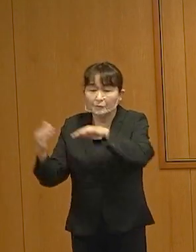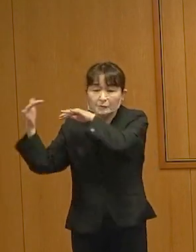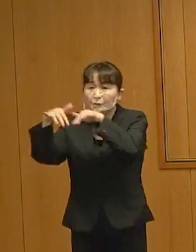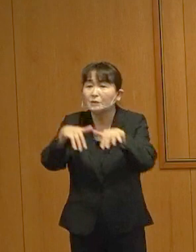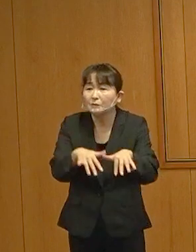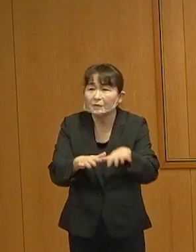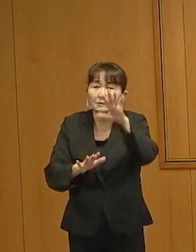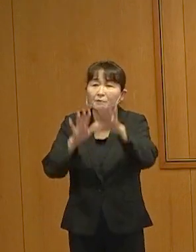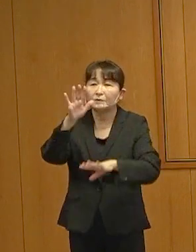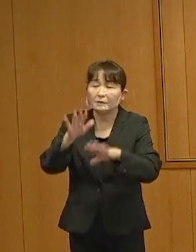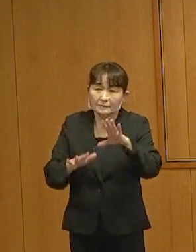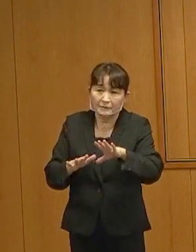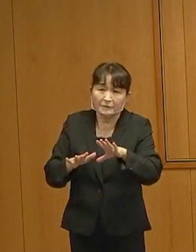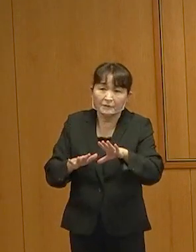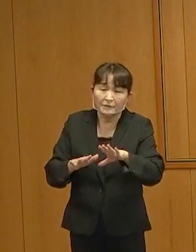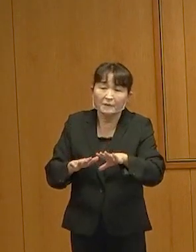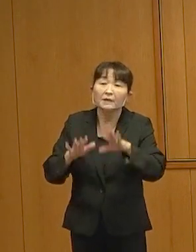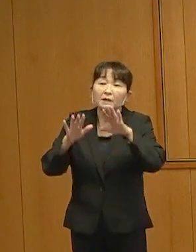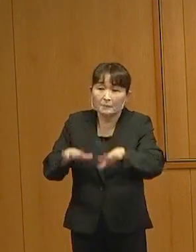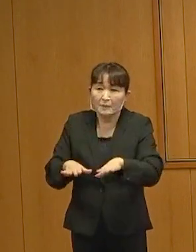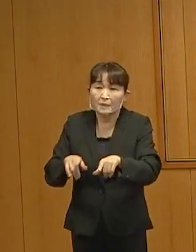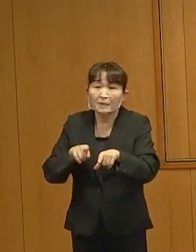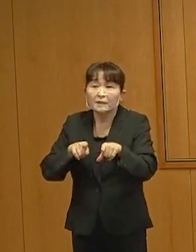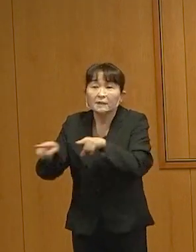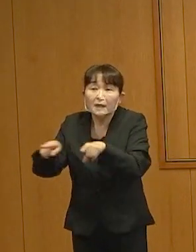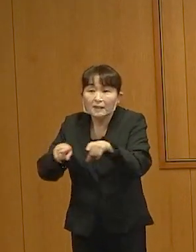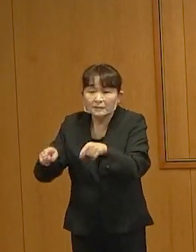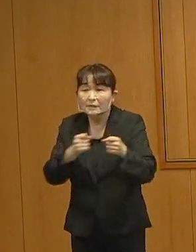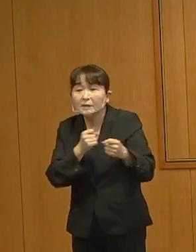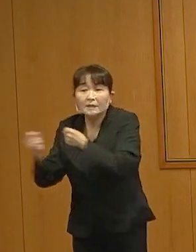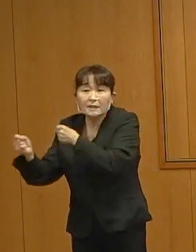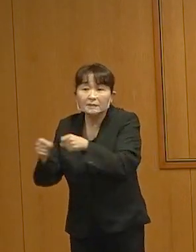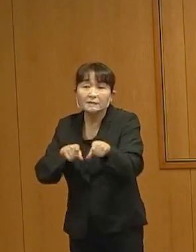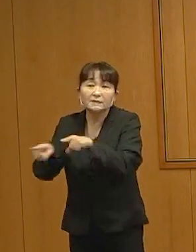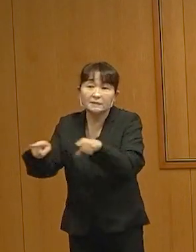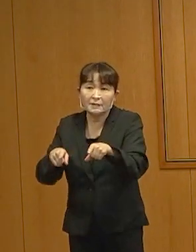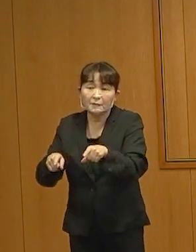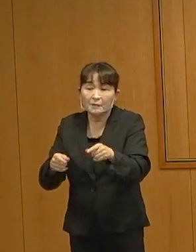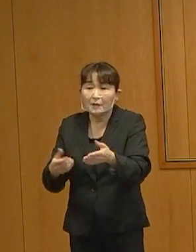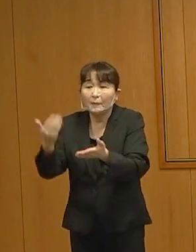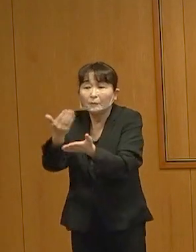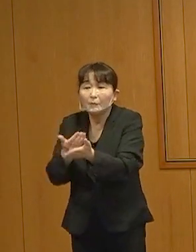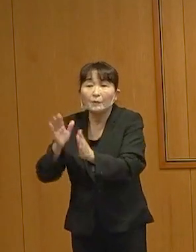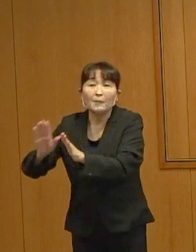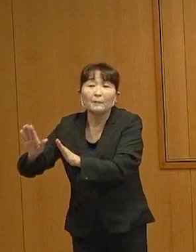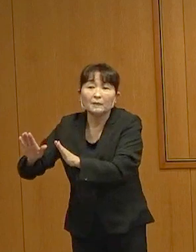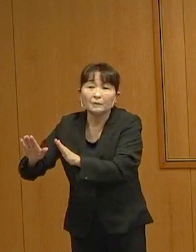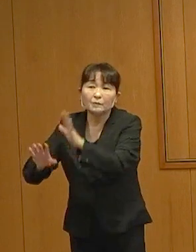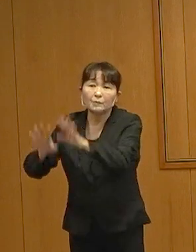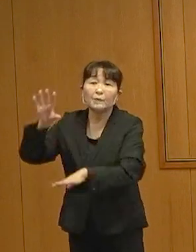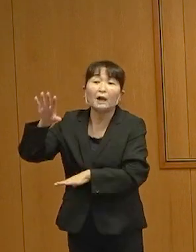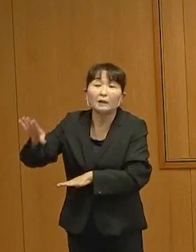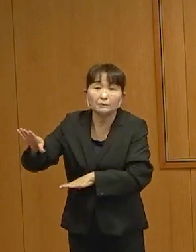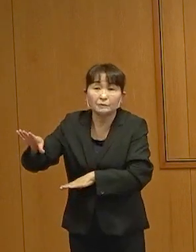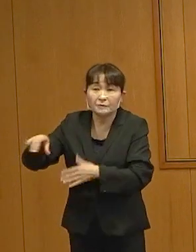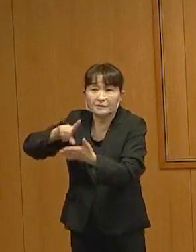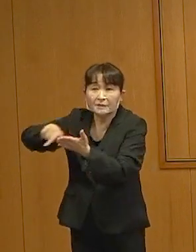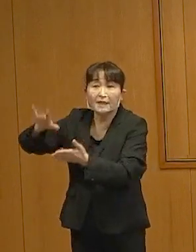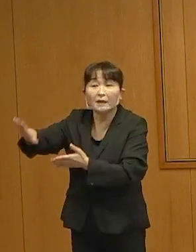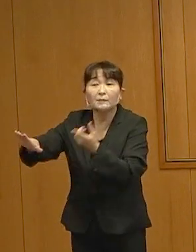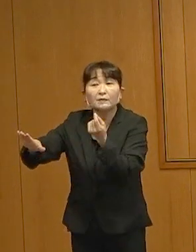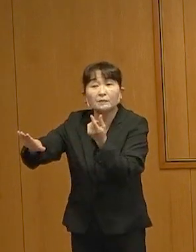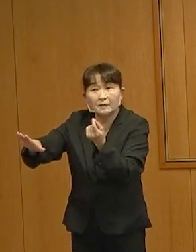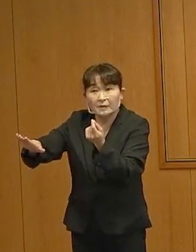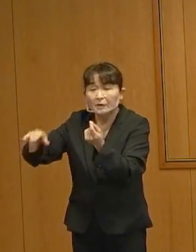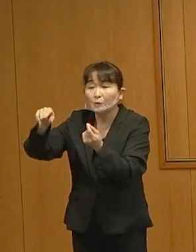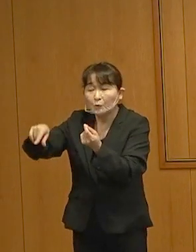今高知海地区に避難指示まだ継続されていると思いますが、はい、これ避難指示の解除というのはどういった基